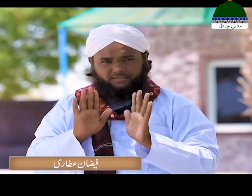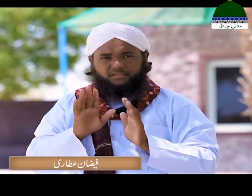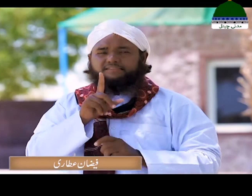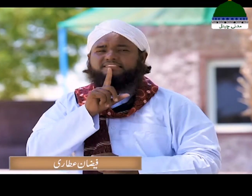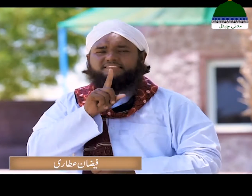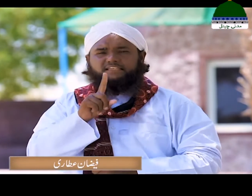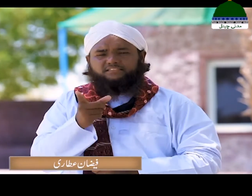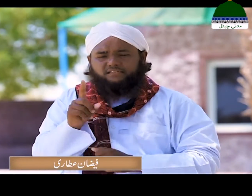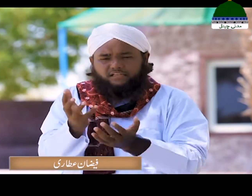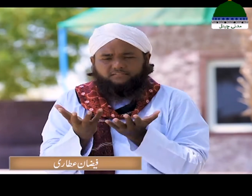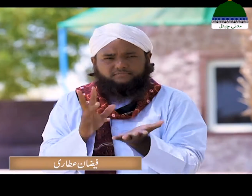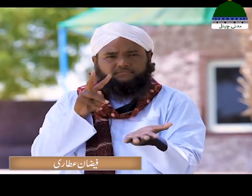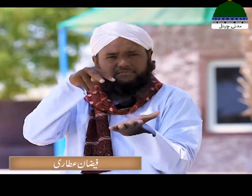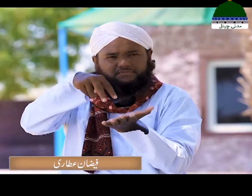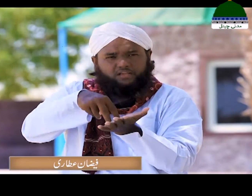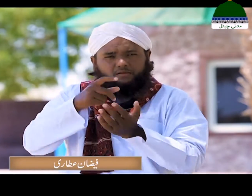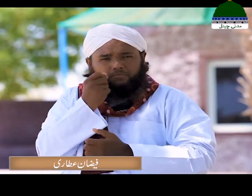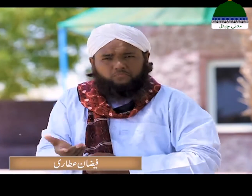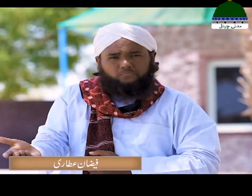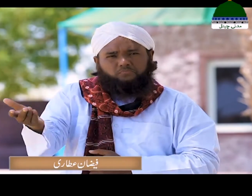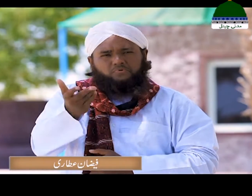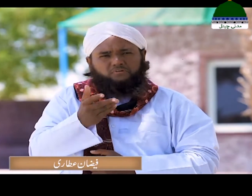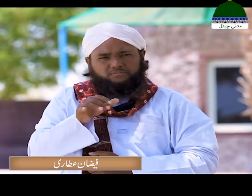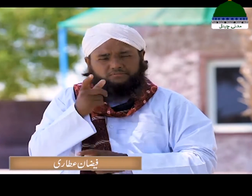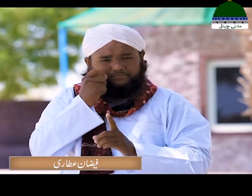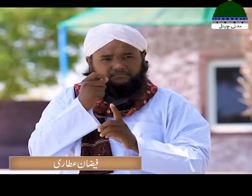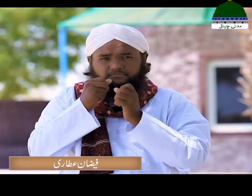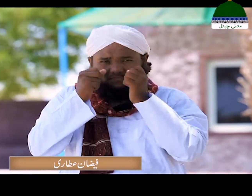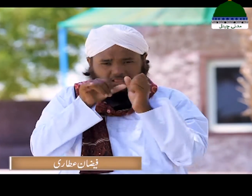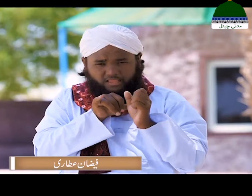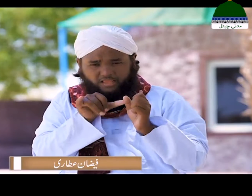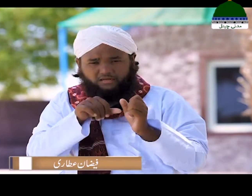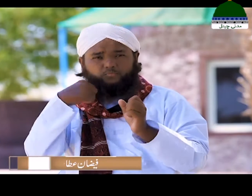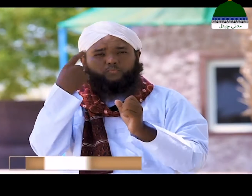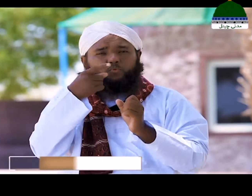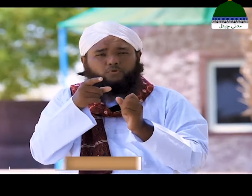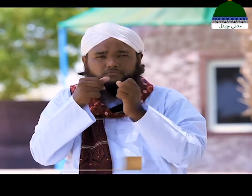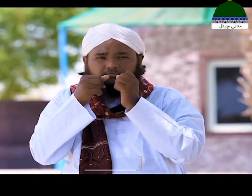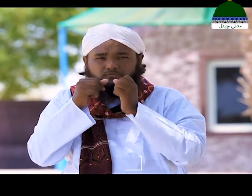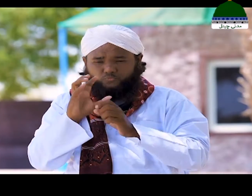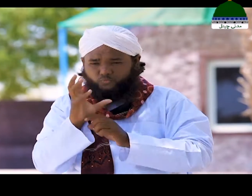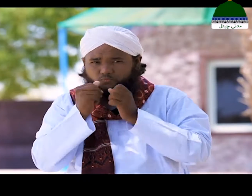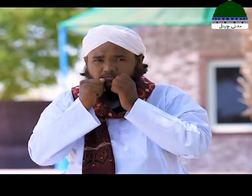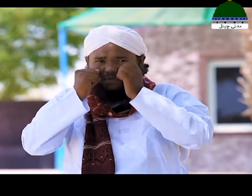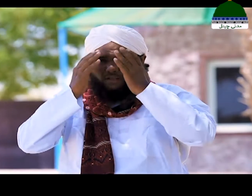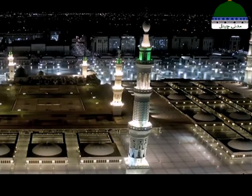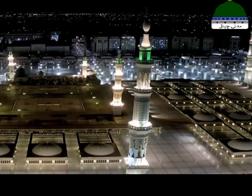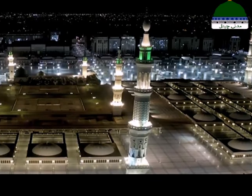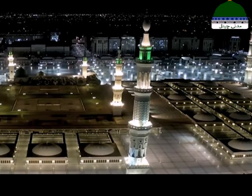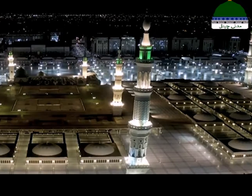شک بروز قیامت لوگوں میں میرے قریب تر وہ ہوگا جو مجھ پر سب سے زیادہ درود بھیجے۔ صلو